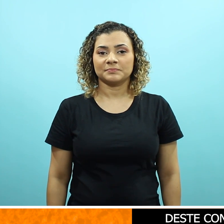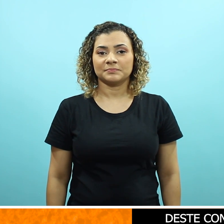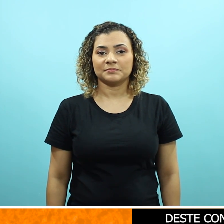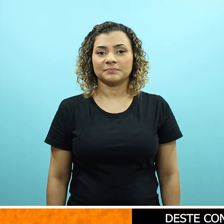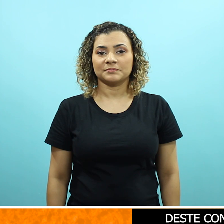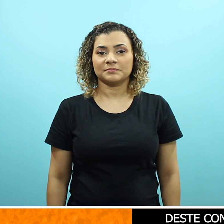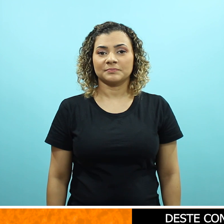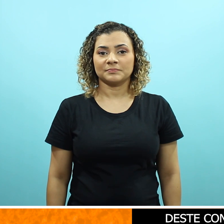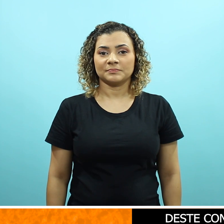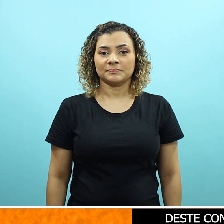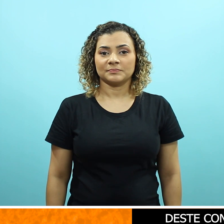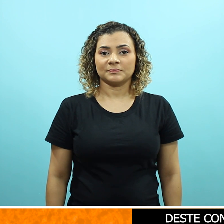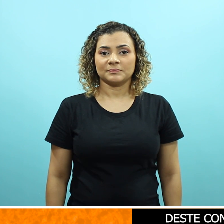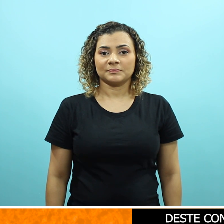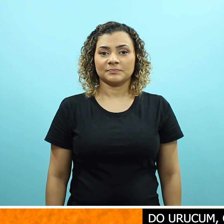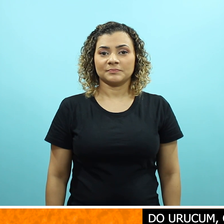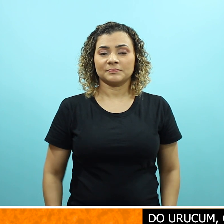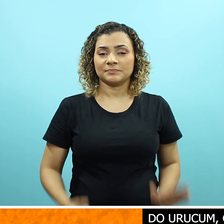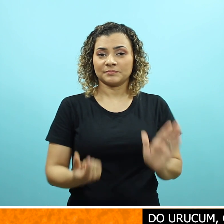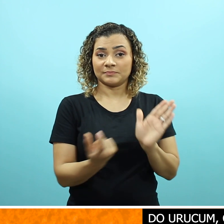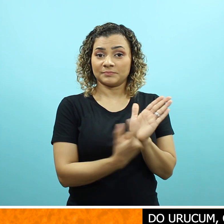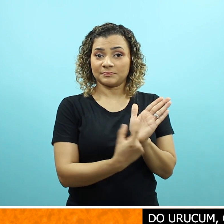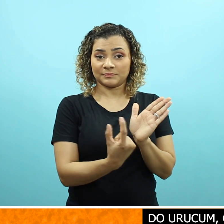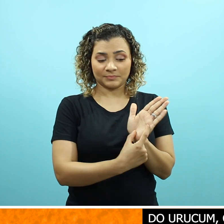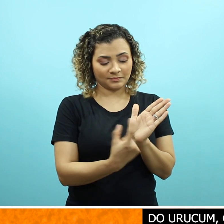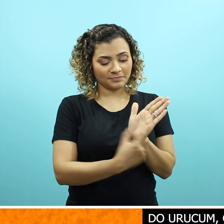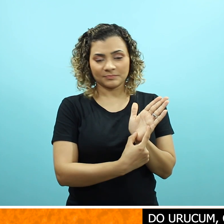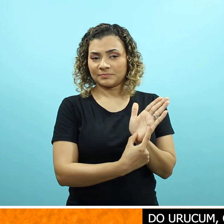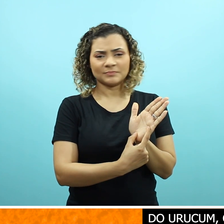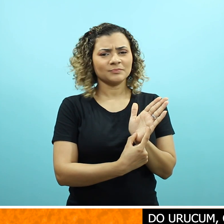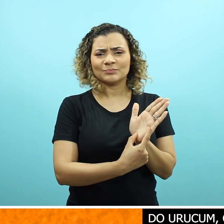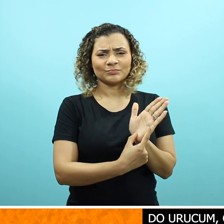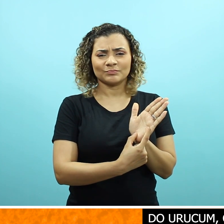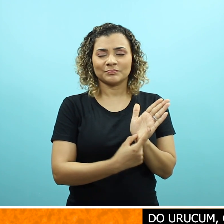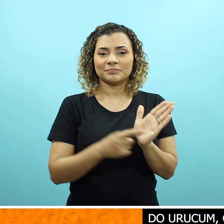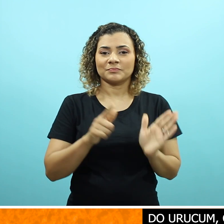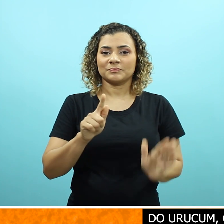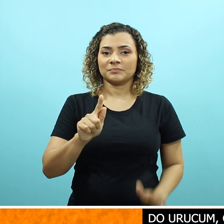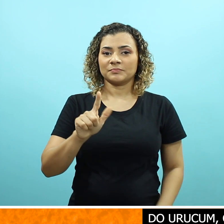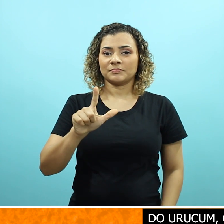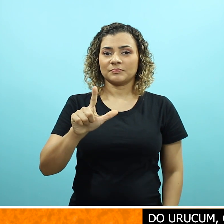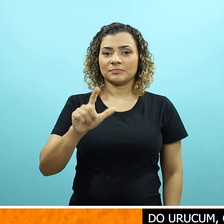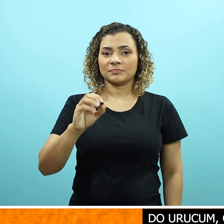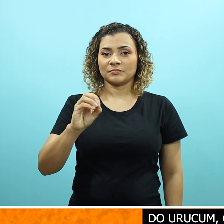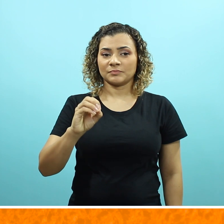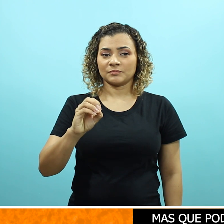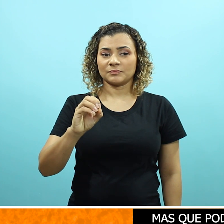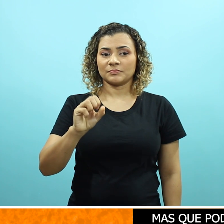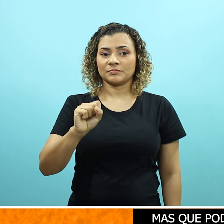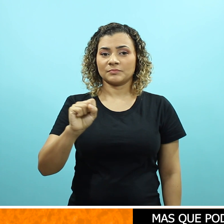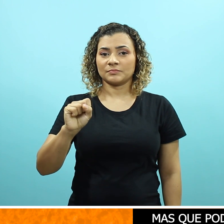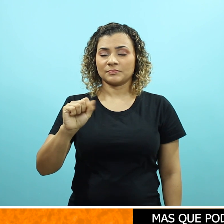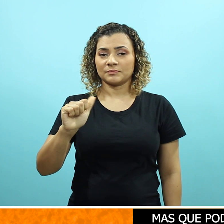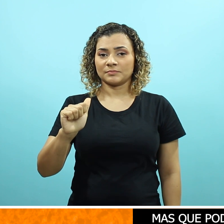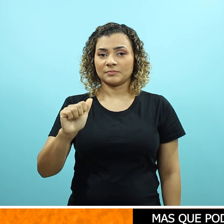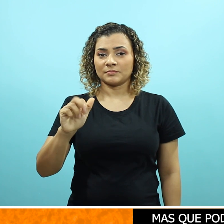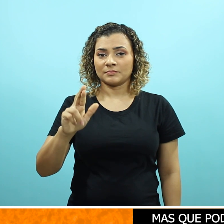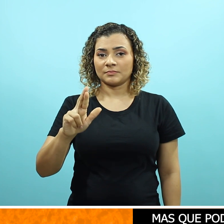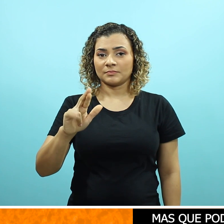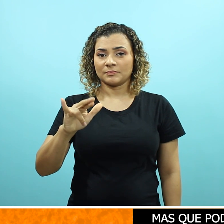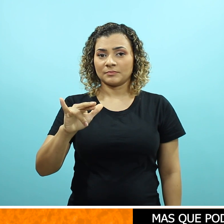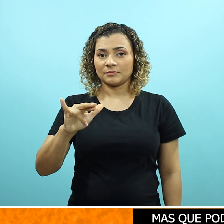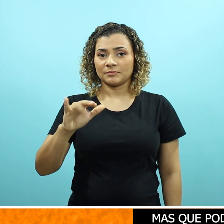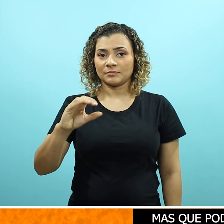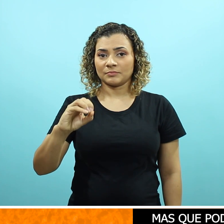feito especificamente da semente do urucum, como manda o costume equatoriano, mas que pode ser